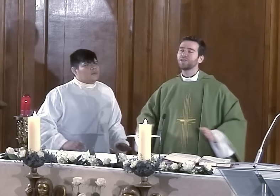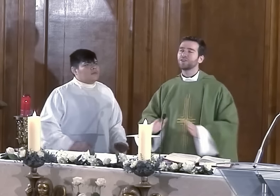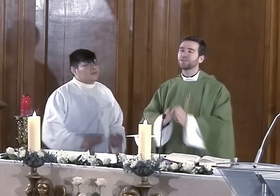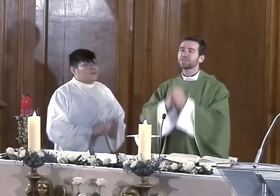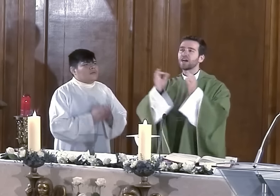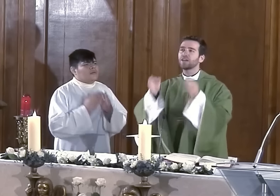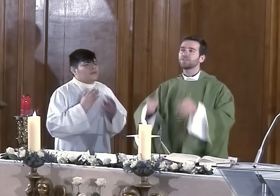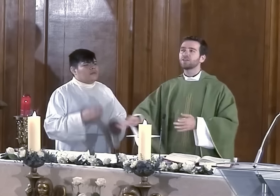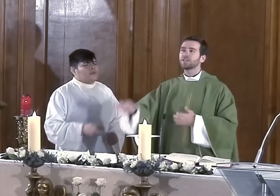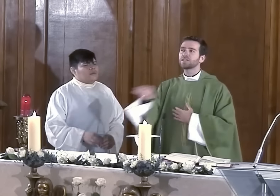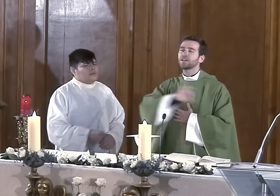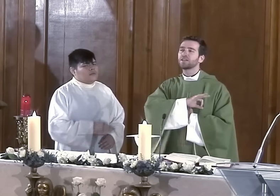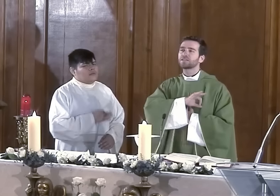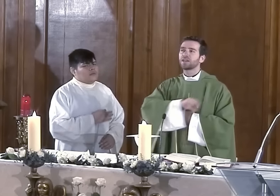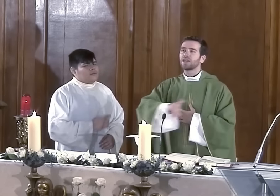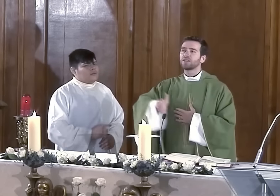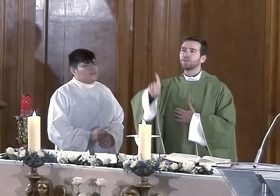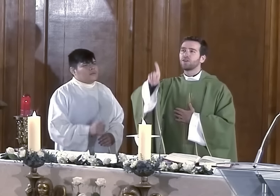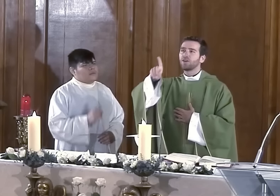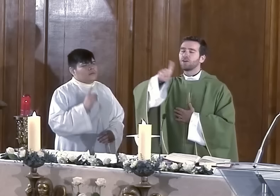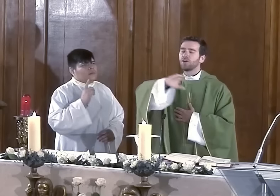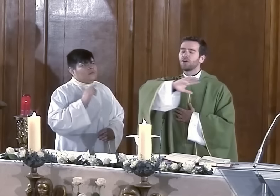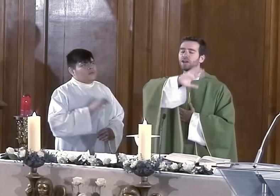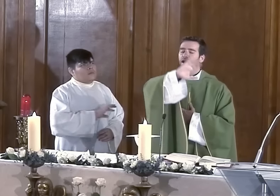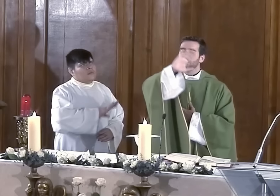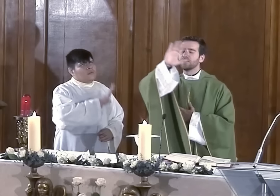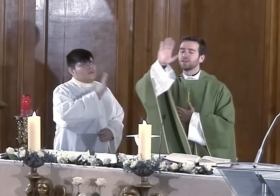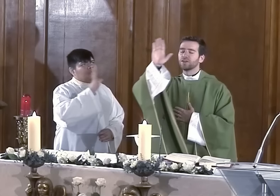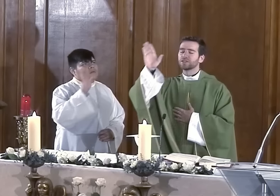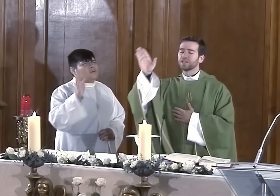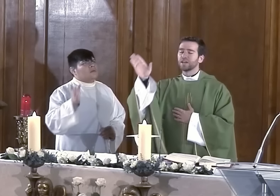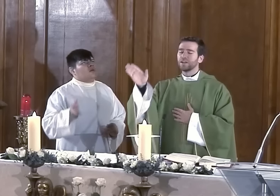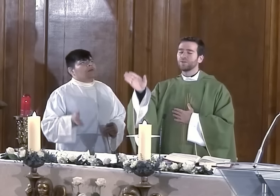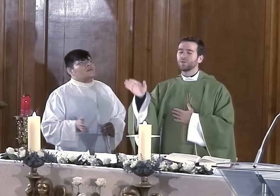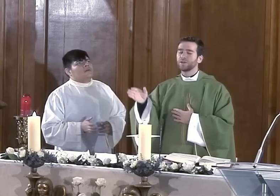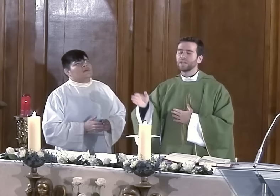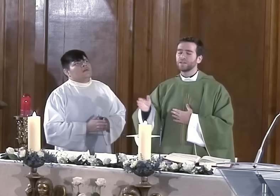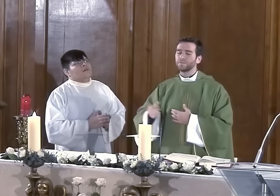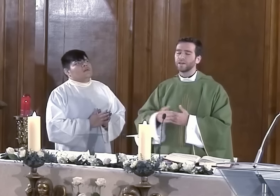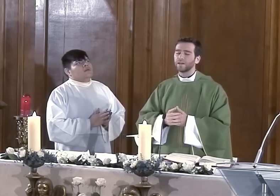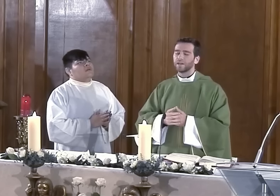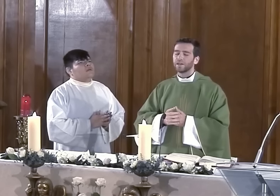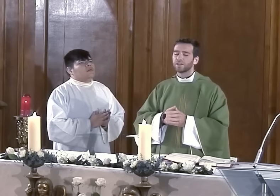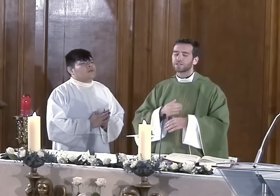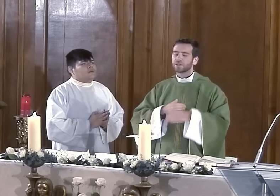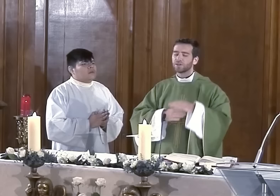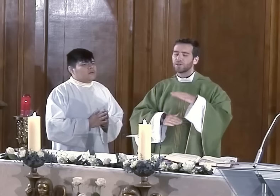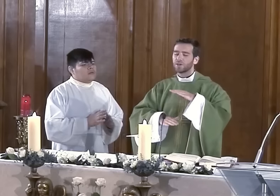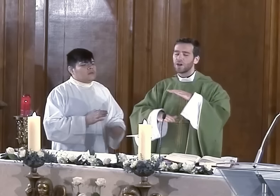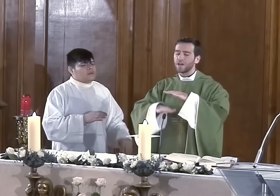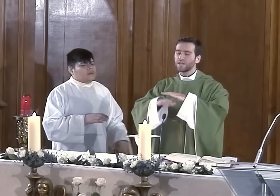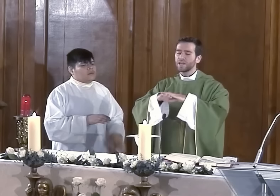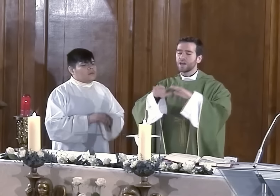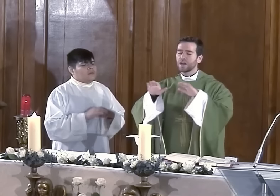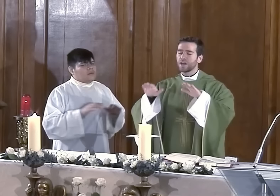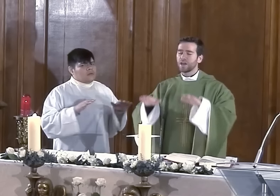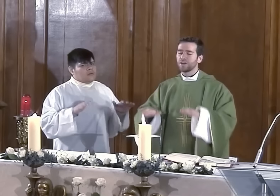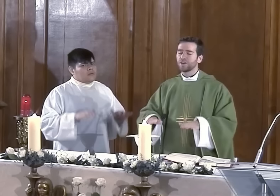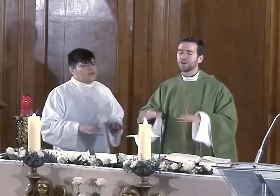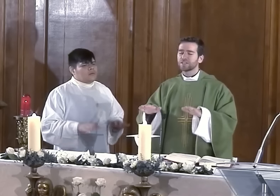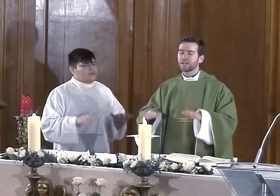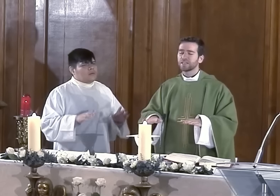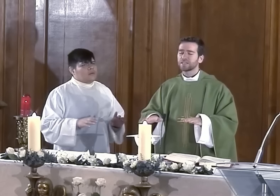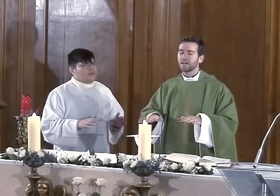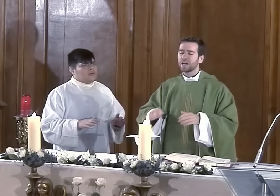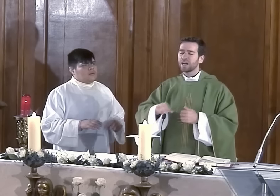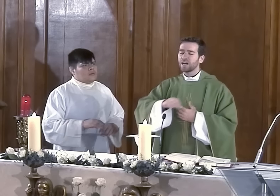santo, santo es el Señor, Dios del universo.